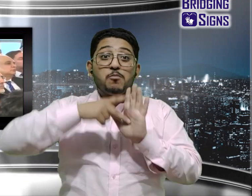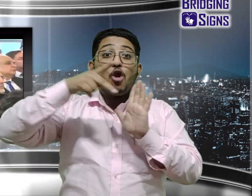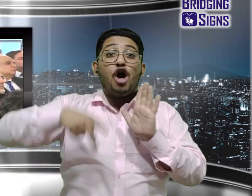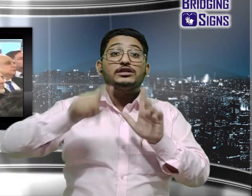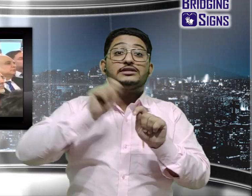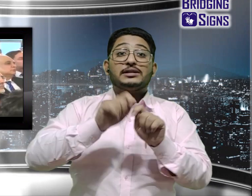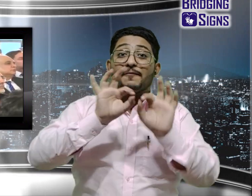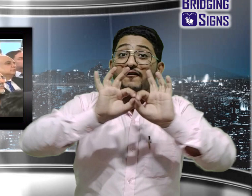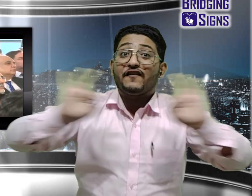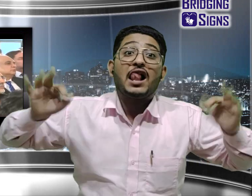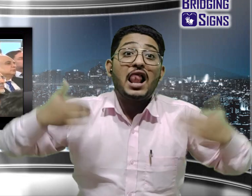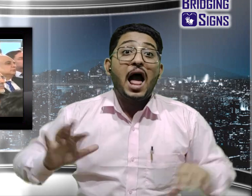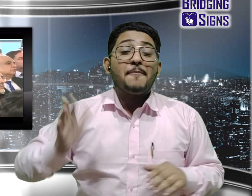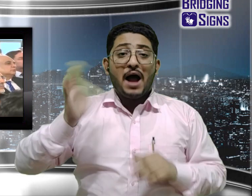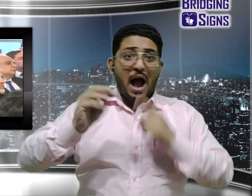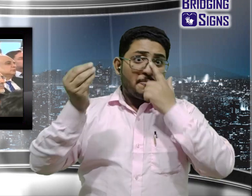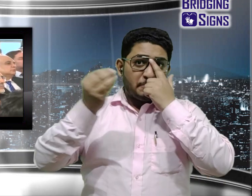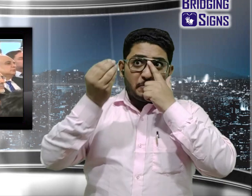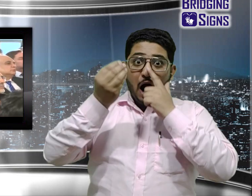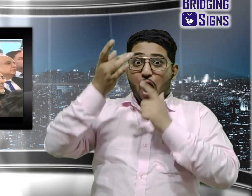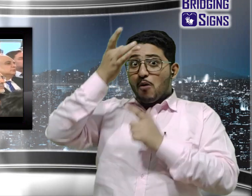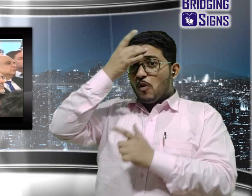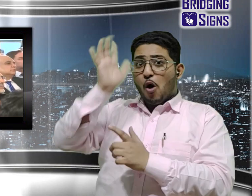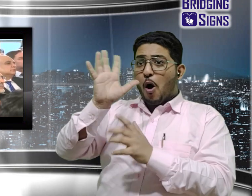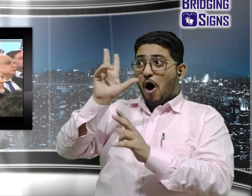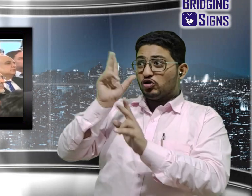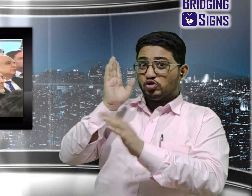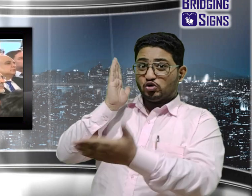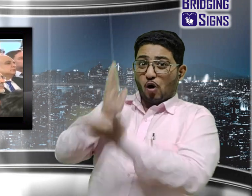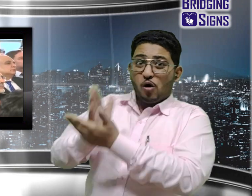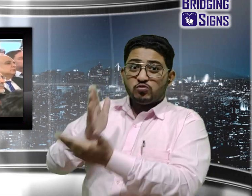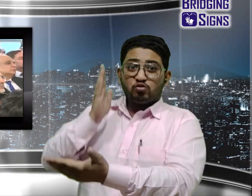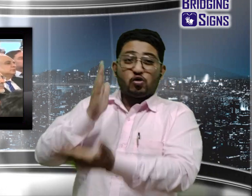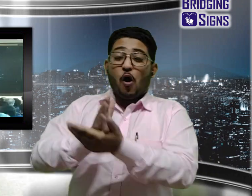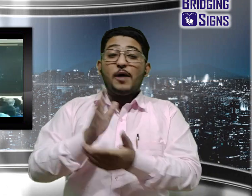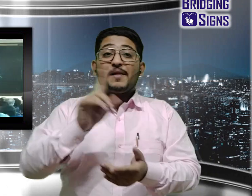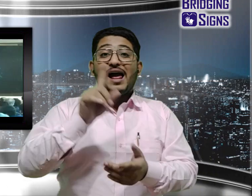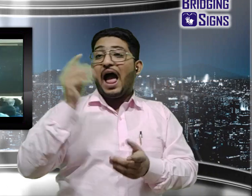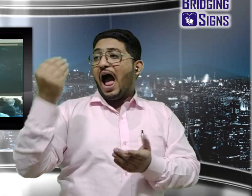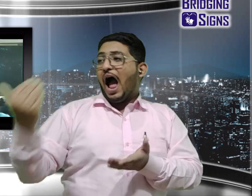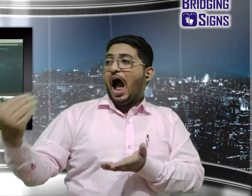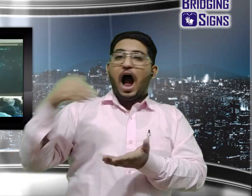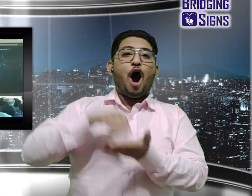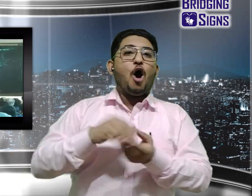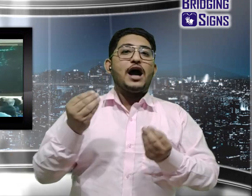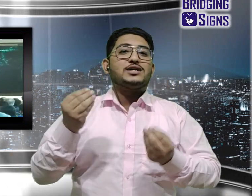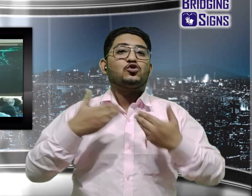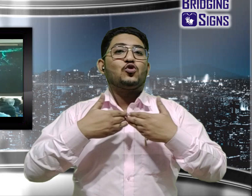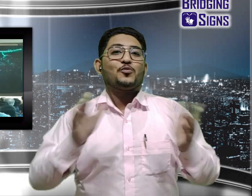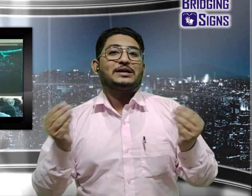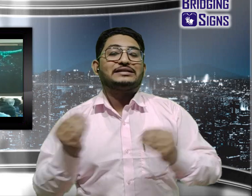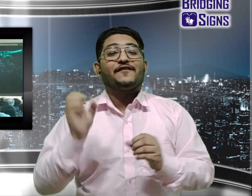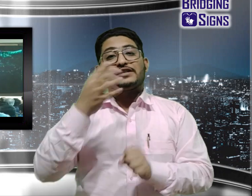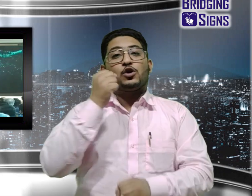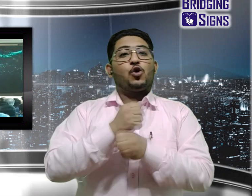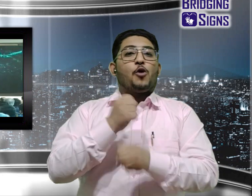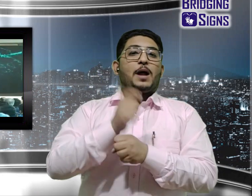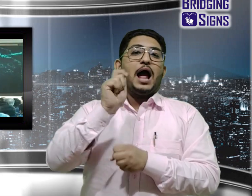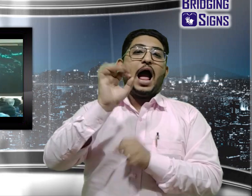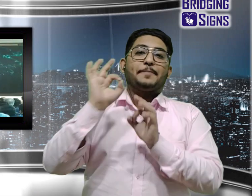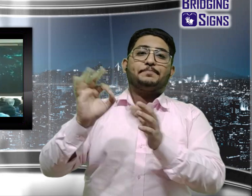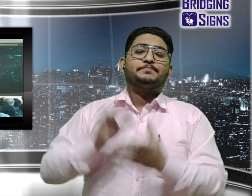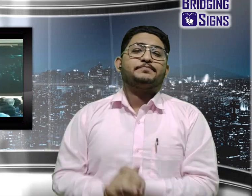जिससे इनोवेशन कंस्ट्रेन ना हो, एक्चुअली इनोवेशन को अलाउ किया जाए कि वो अपना मैजिक दिखा सके। दैट्स व्हाट द गवर्नमेंट नीड्स